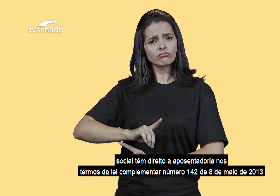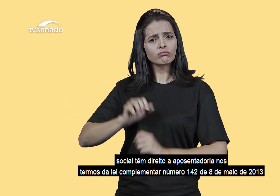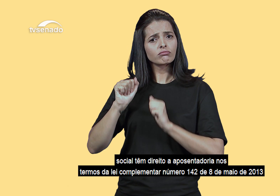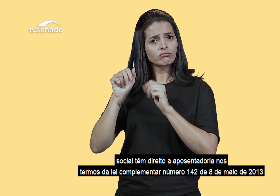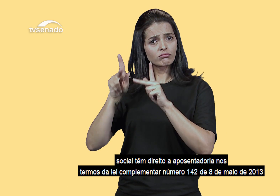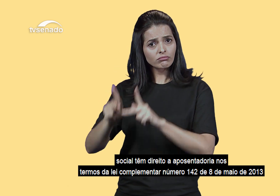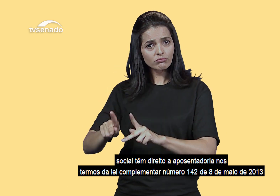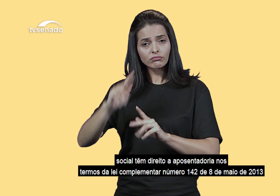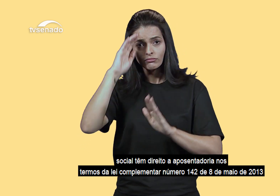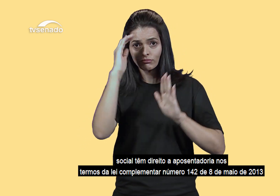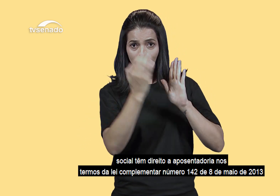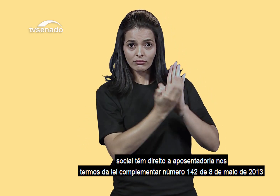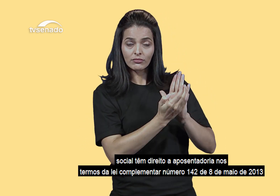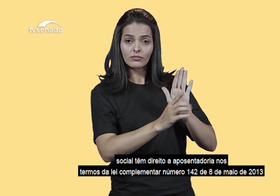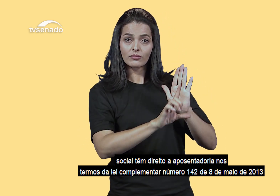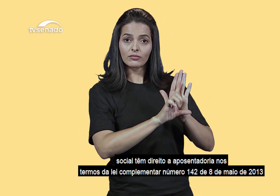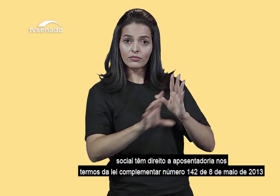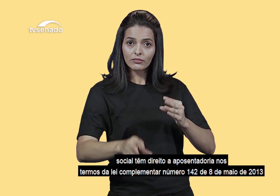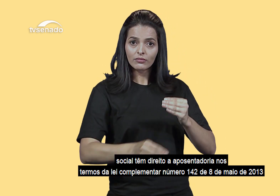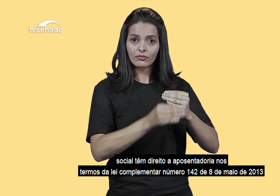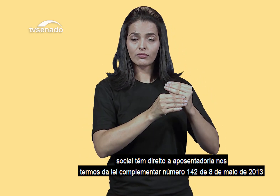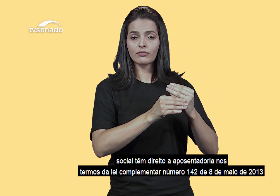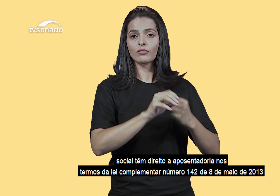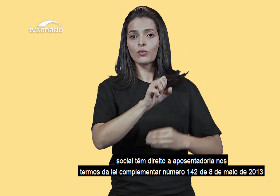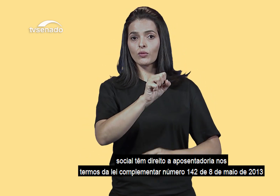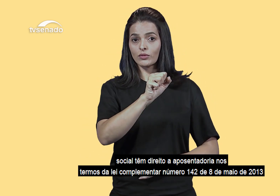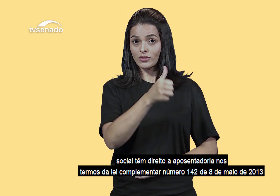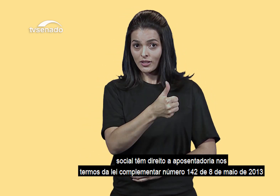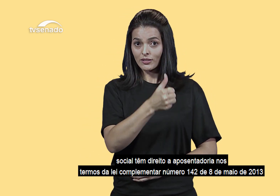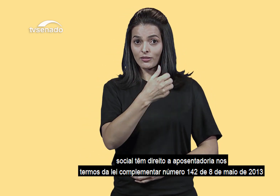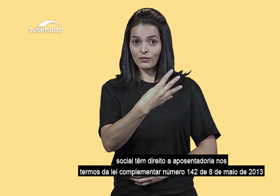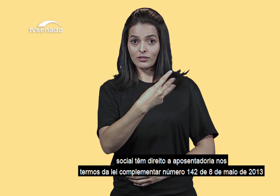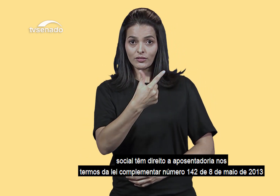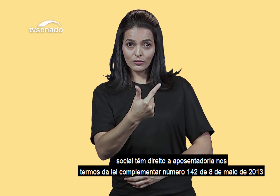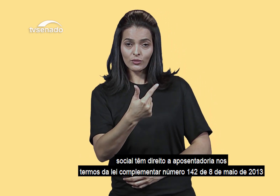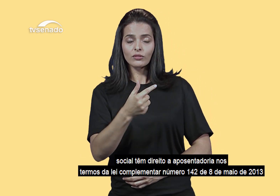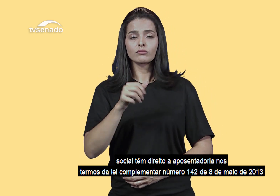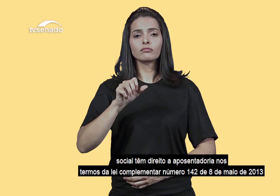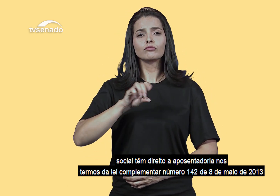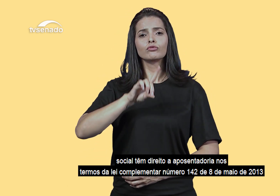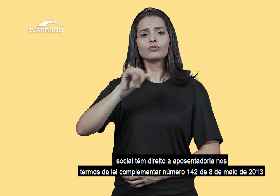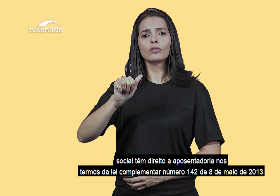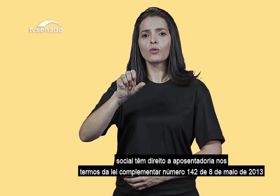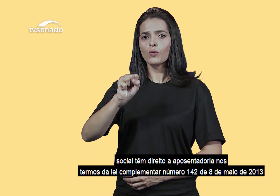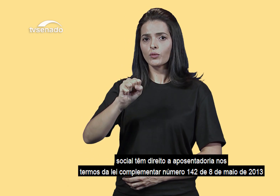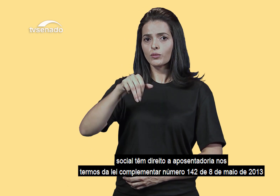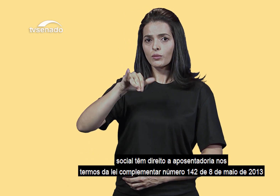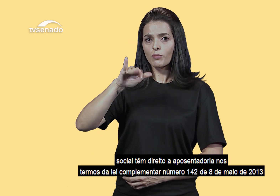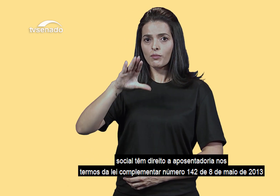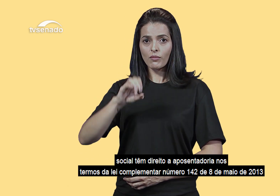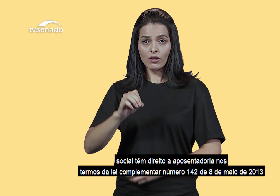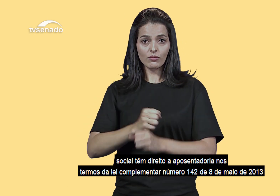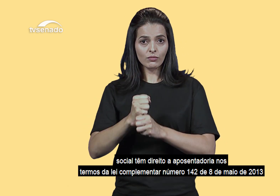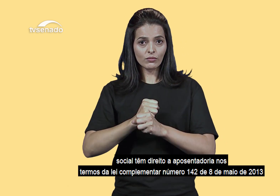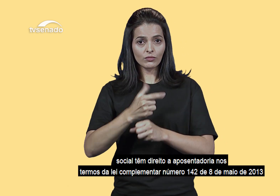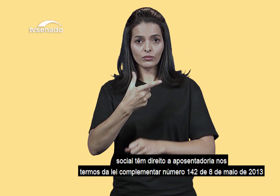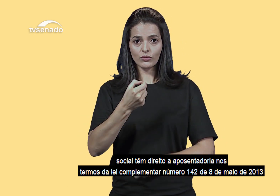aposentadoria nos termos da Lei Complementar nº 142, de 8 de maio de 2013